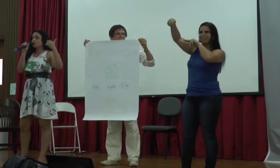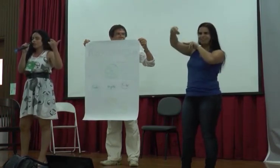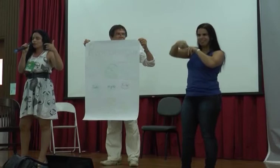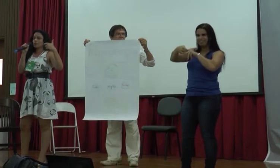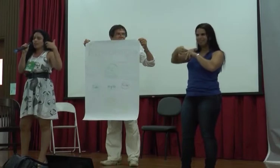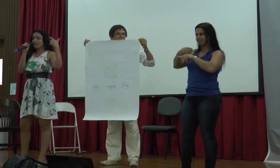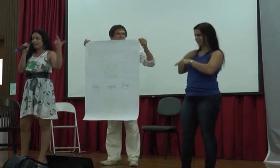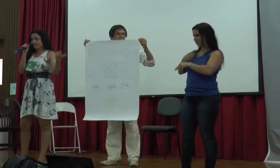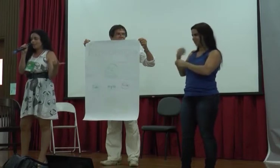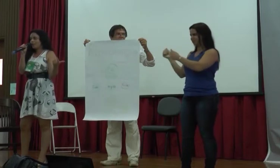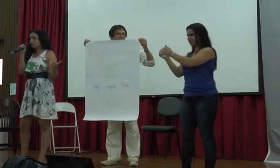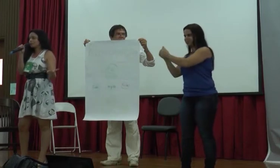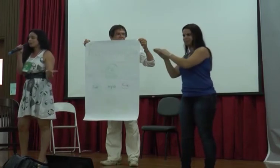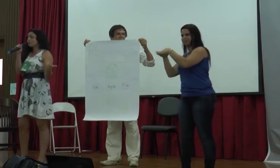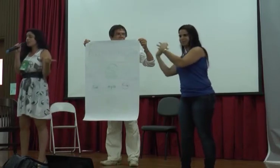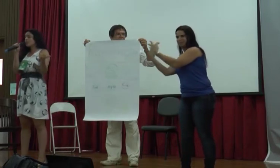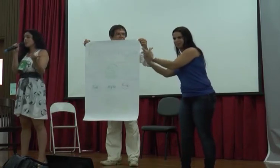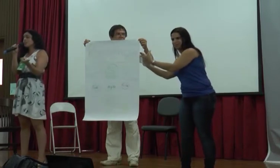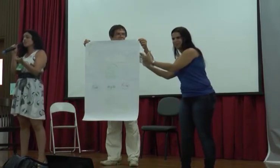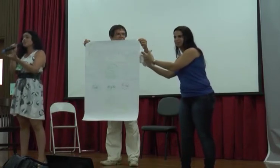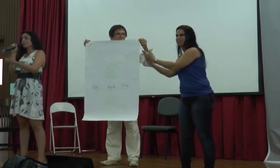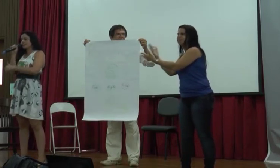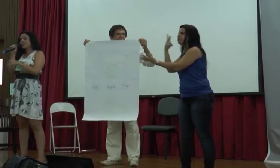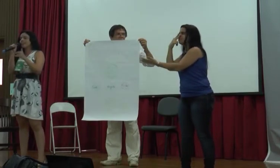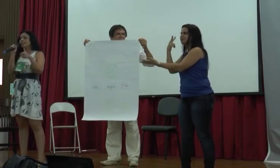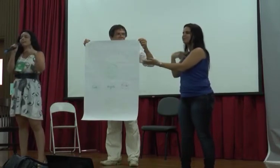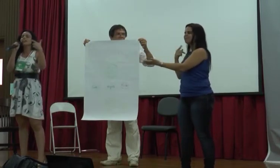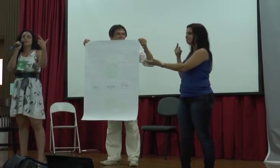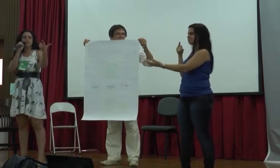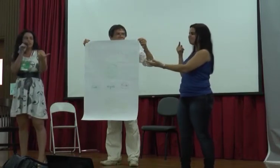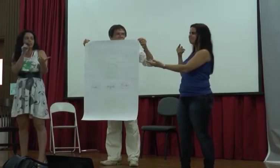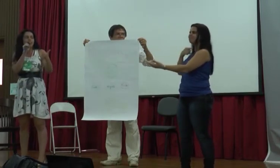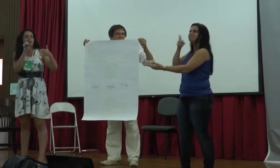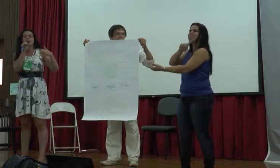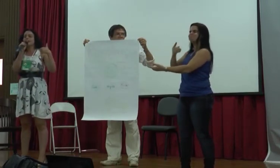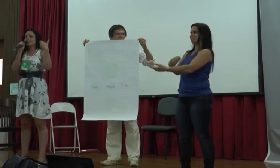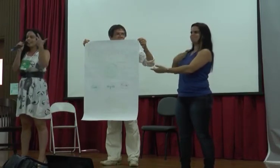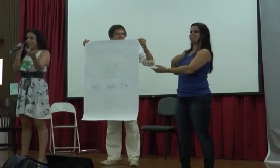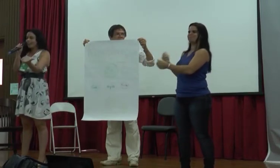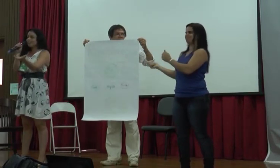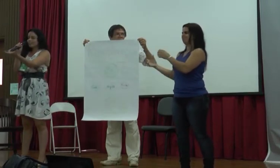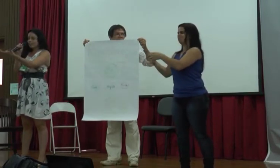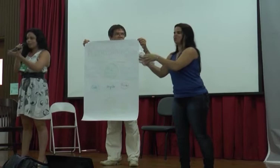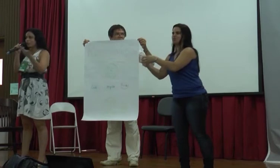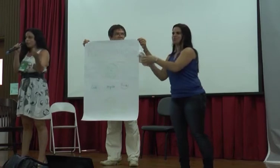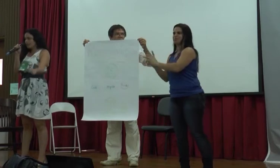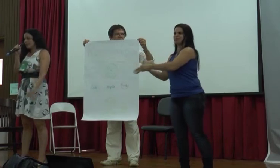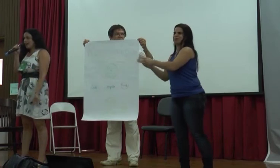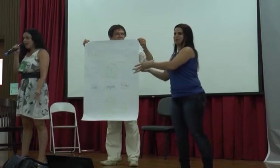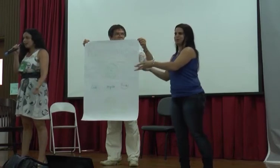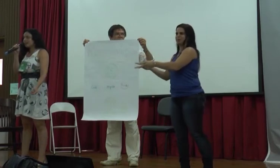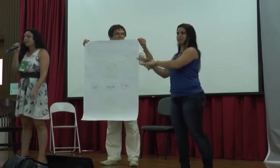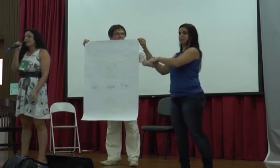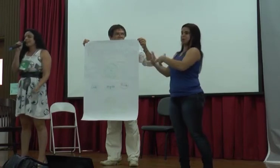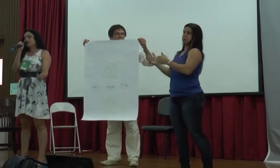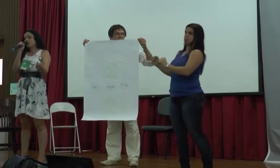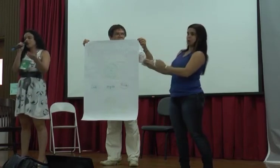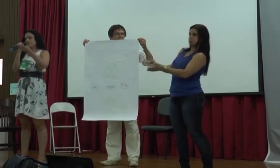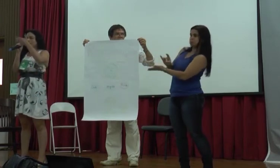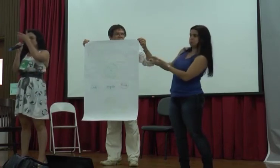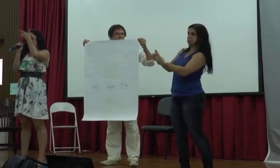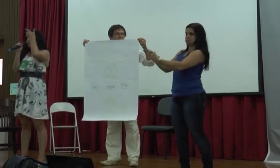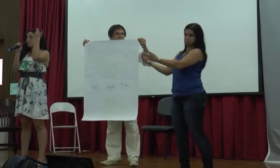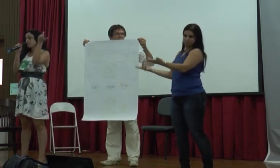outros processos de reencarnação, jamais você aceitaria viver naquele seio familiar.